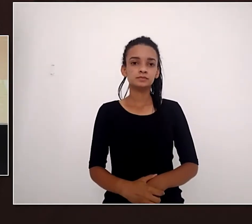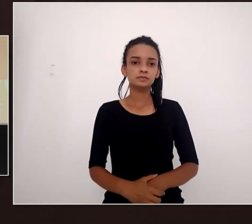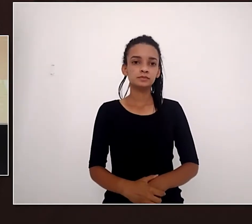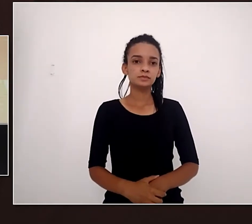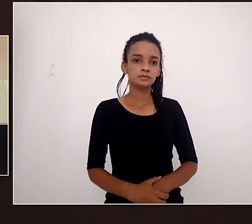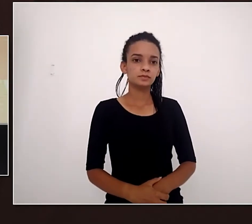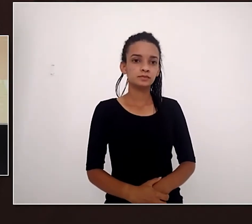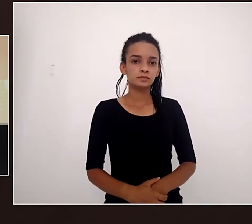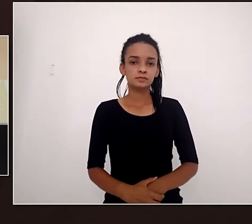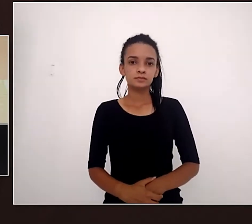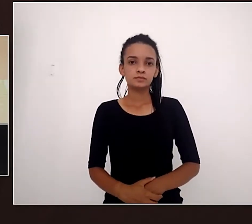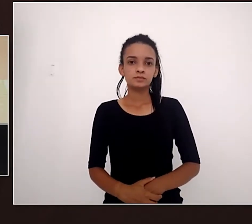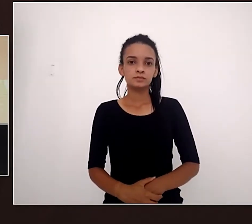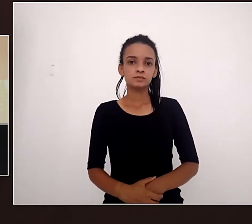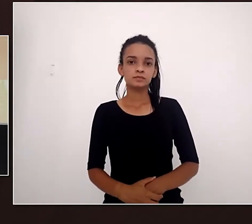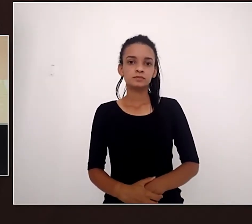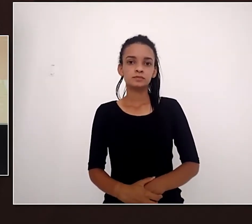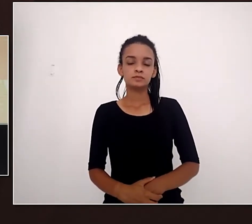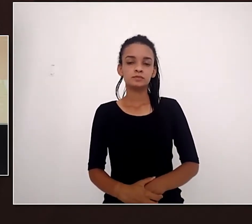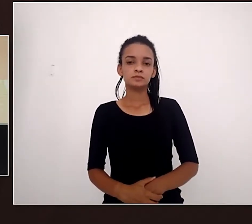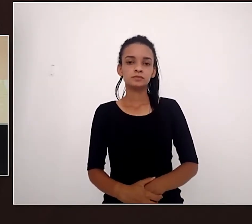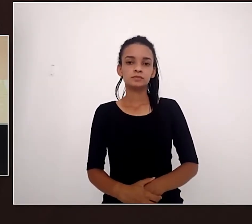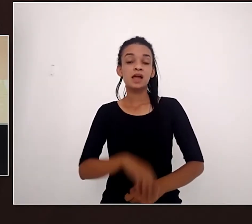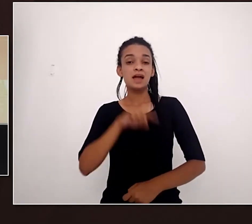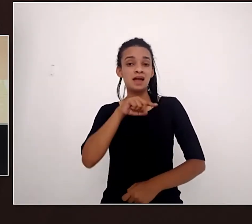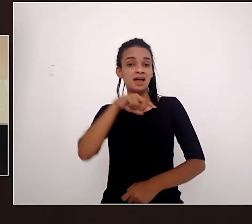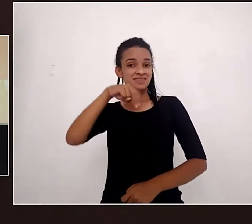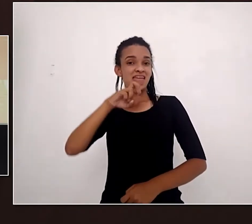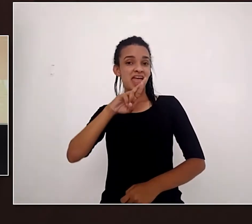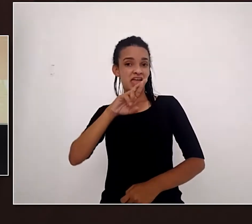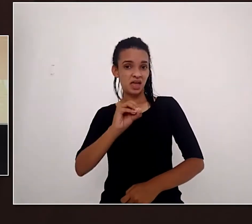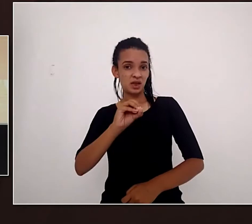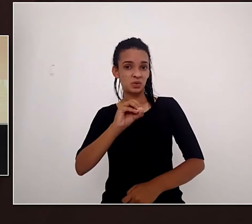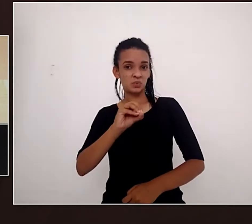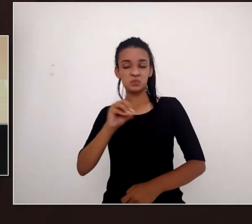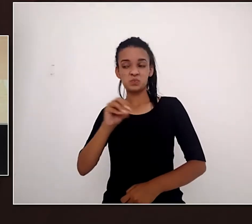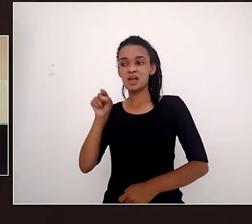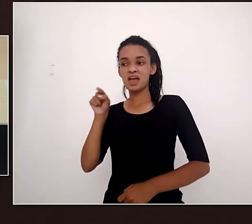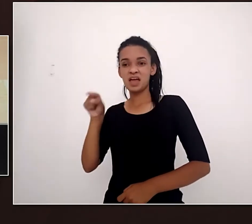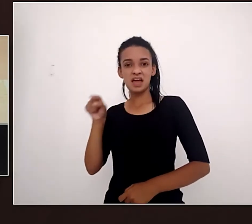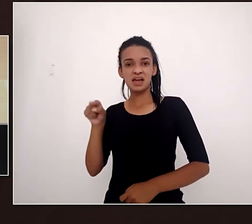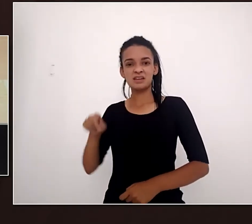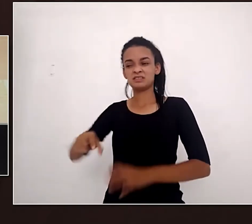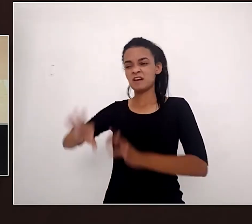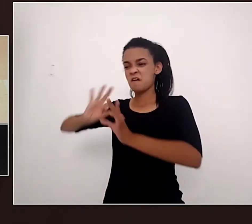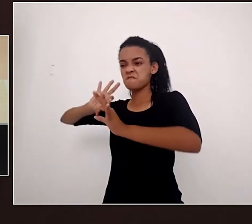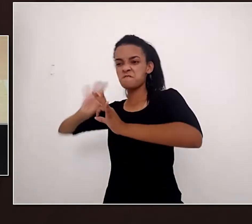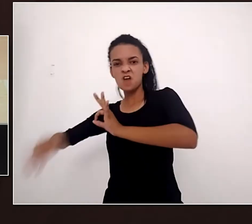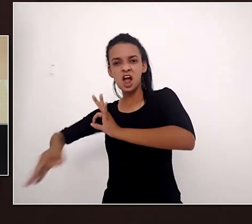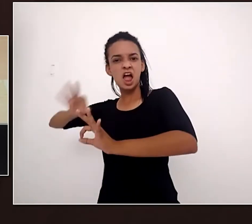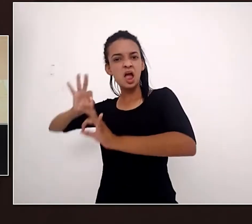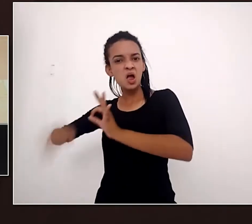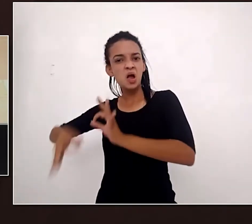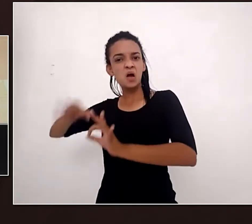ele pegava os cristãos, né, maltratava e